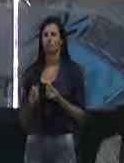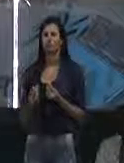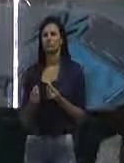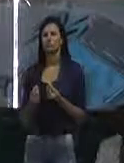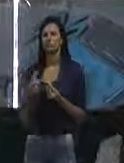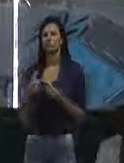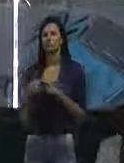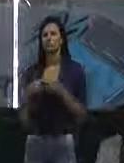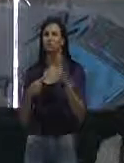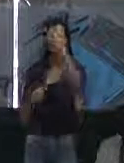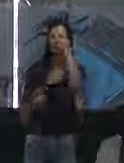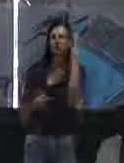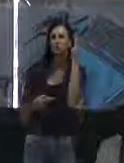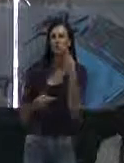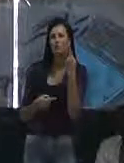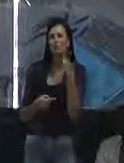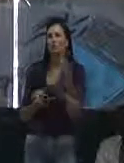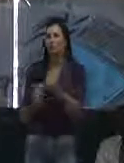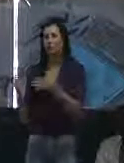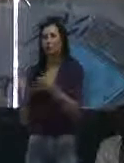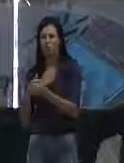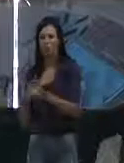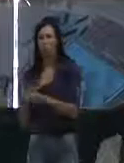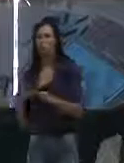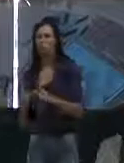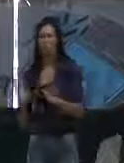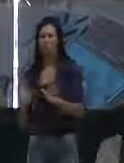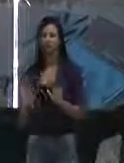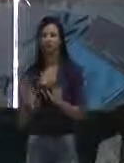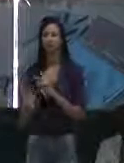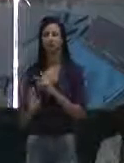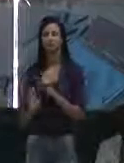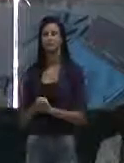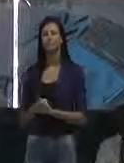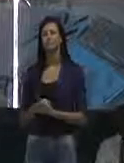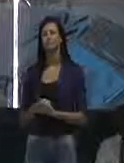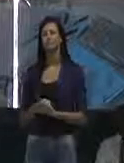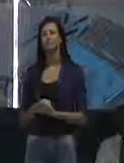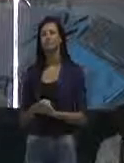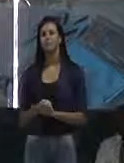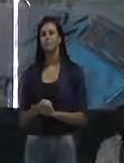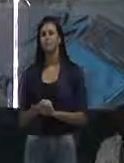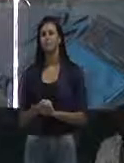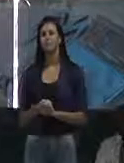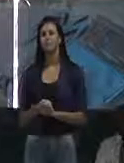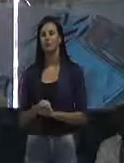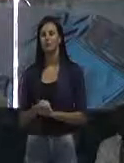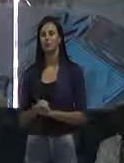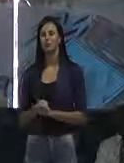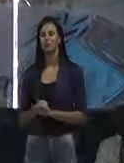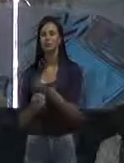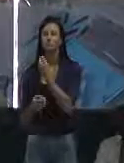Quem disse que funciona assim? Funciona assim, não. Funciona assim, não.